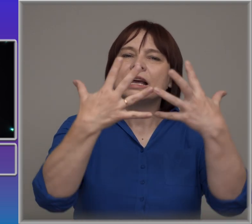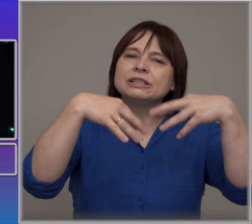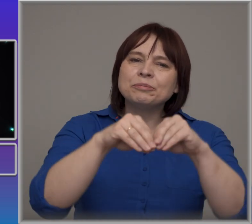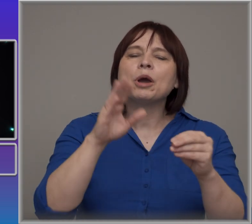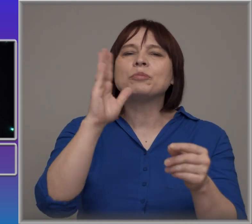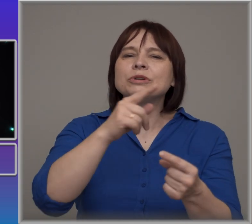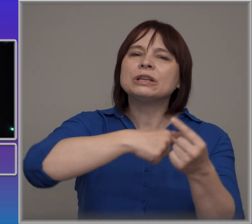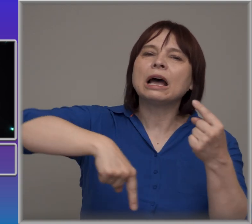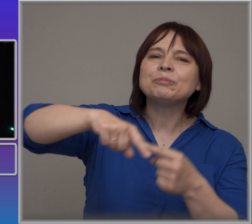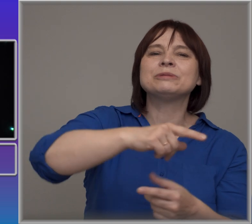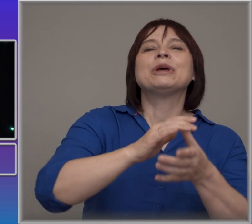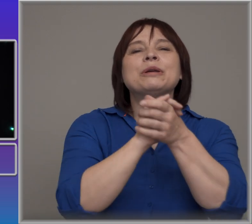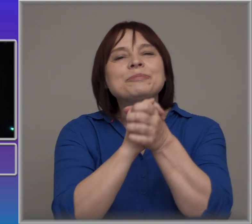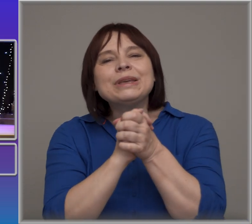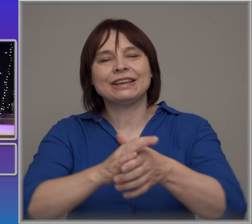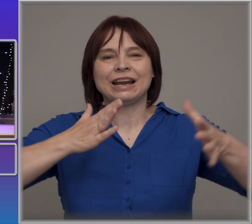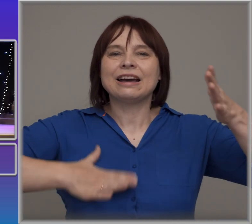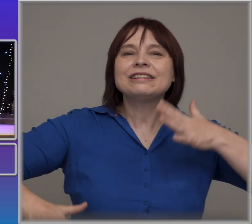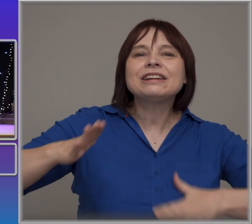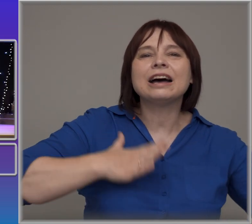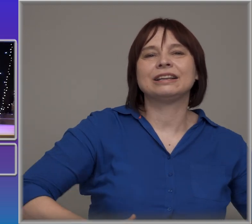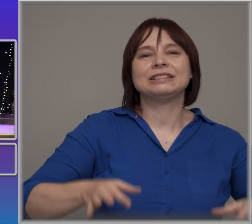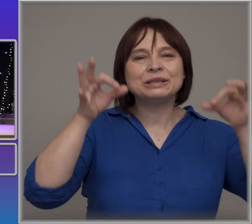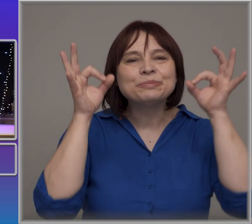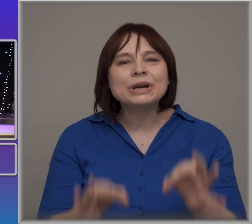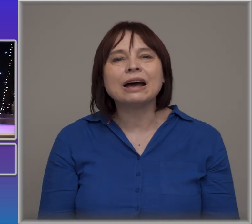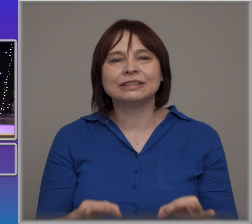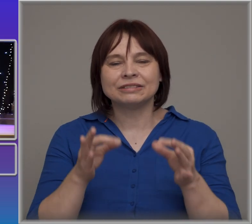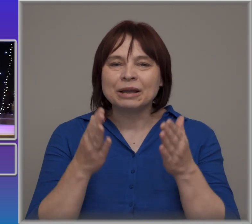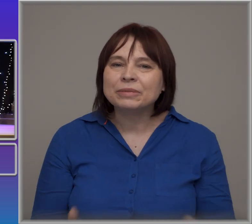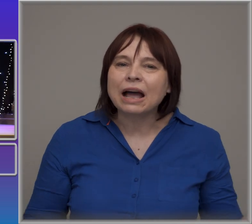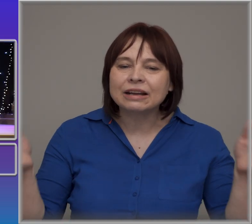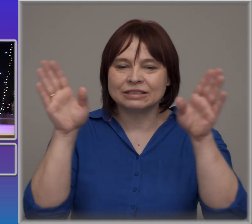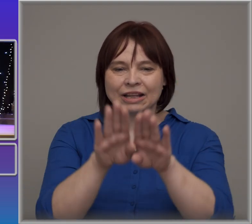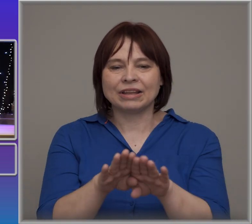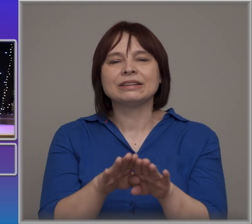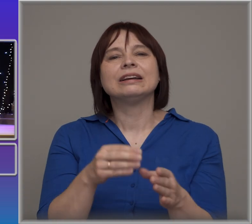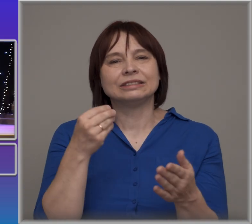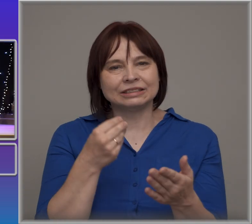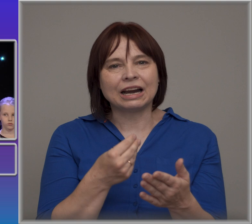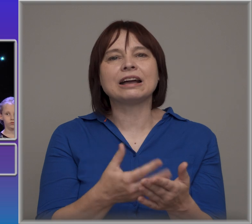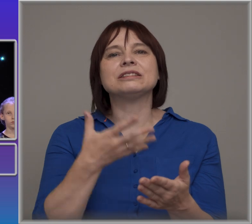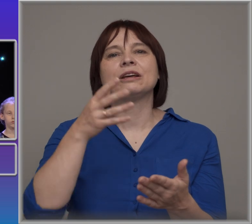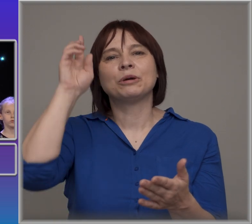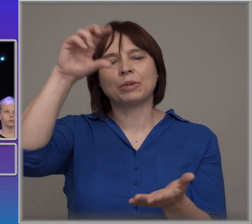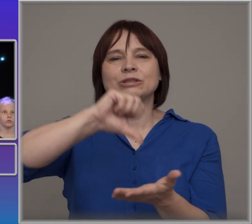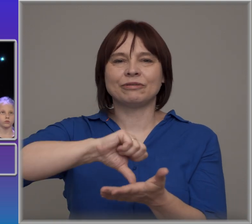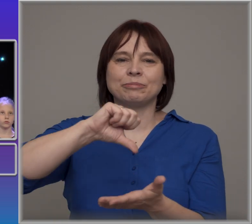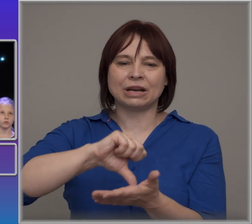этих драгоценных детей, для каждого ребенка там, который сейчас не здесь, не в зале,